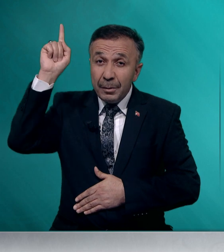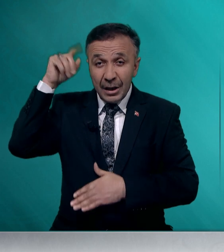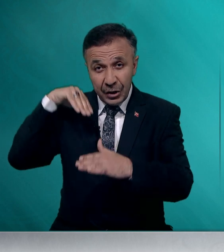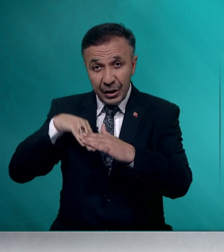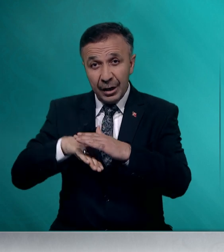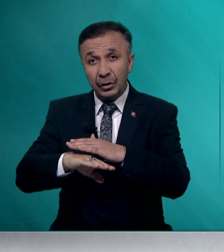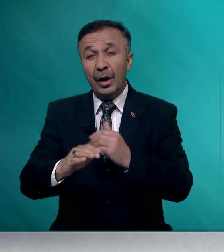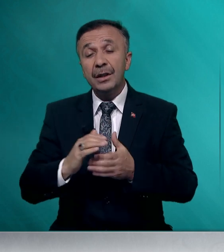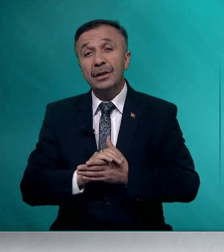İzlediğiniz için teşekkürler.